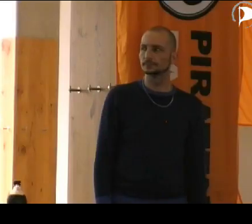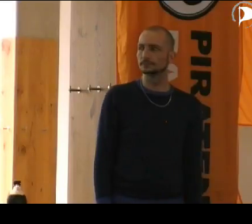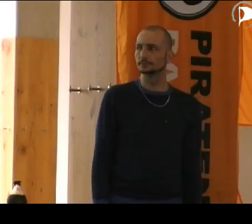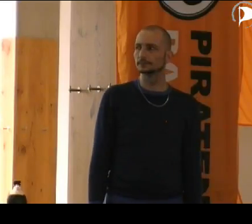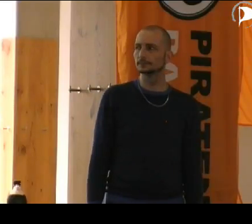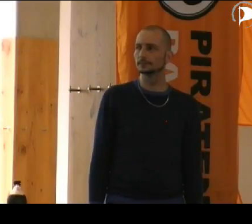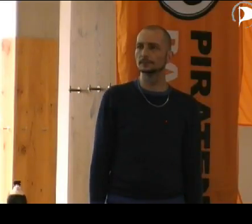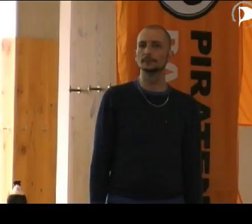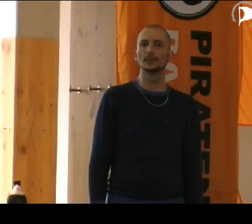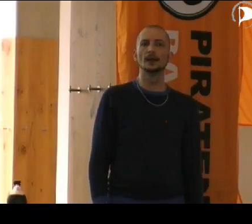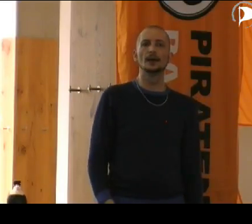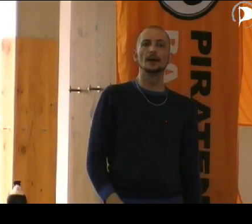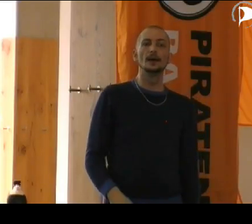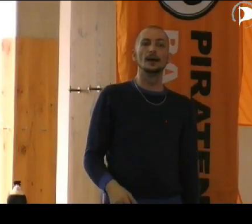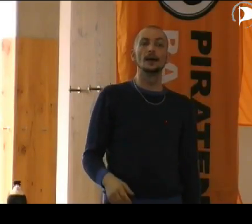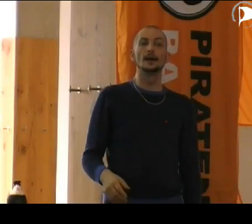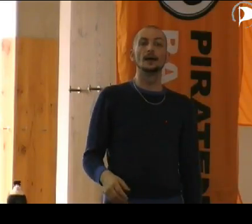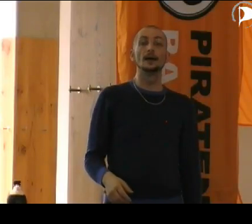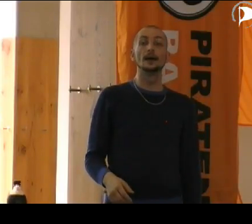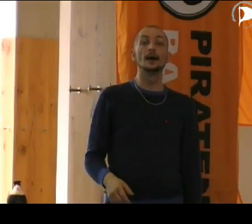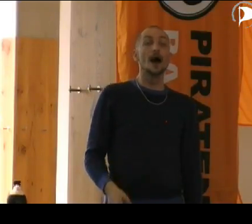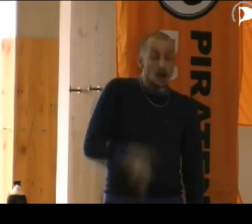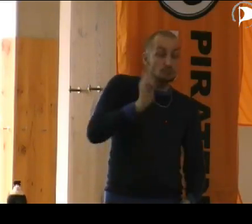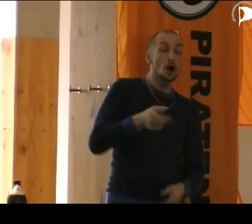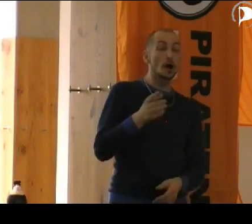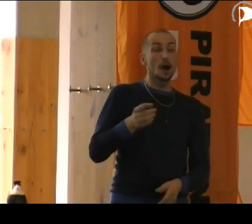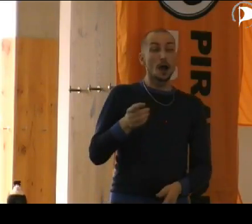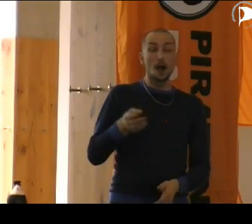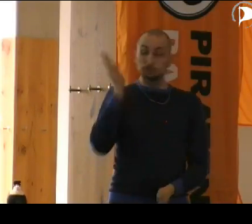also noch nicht existiert sie nur bedingt